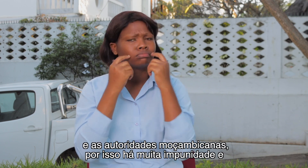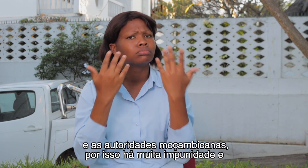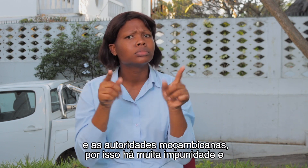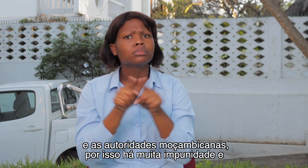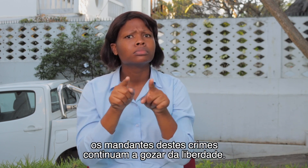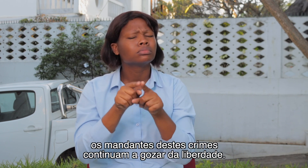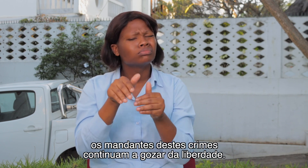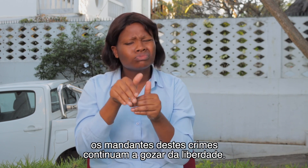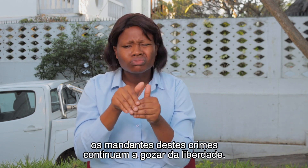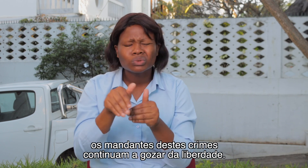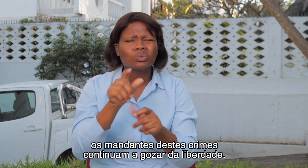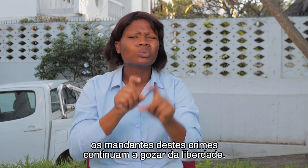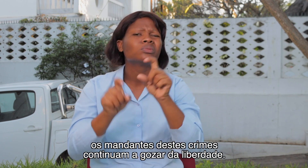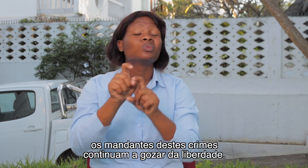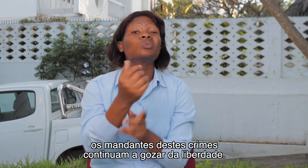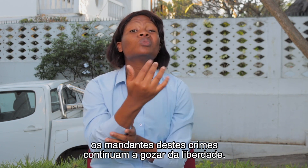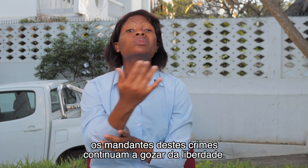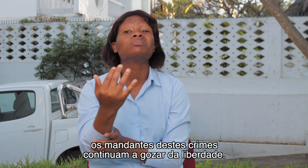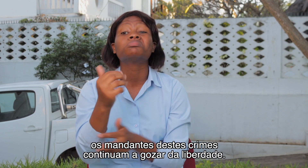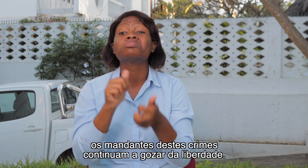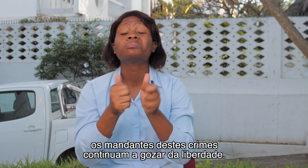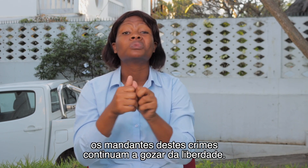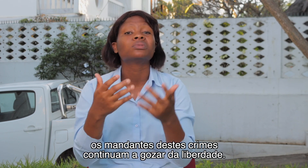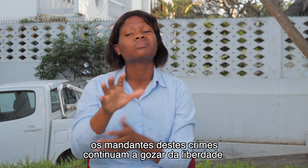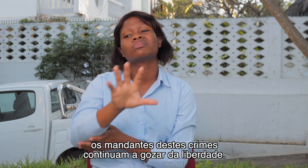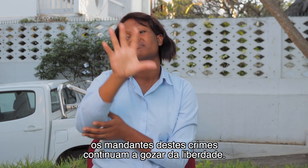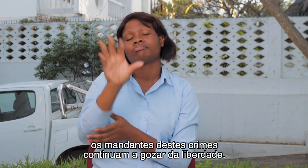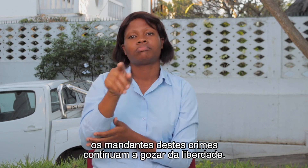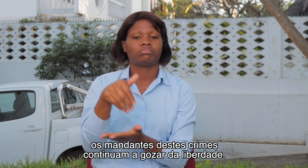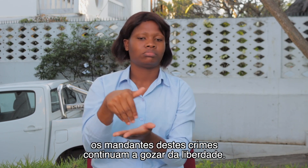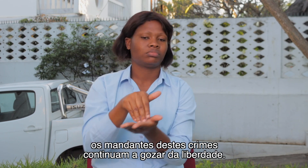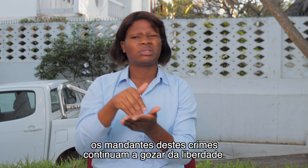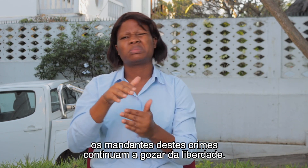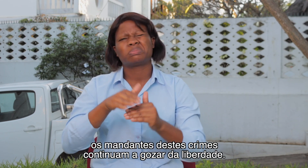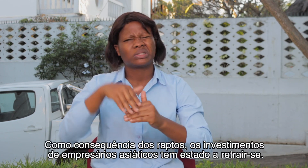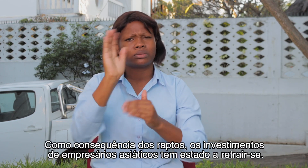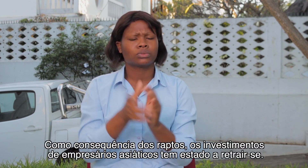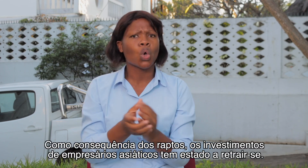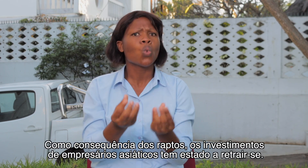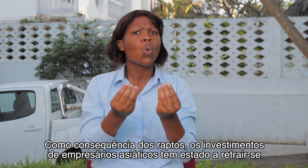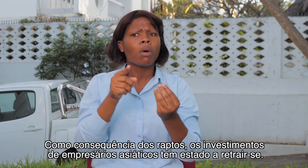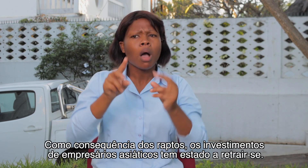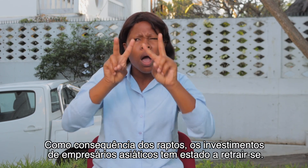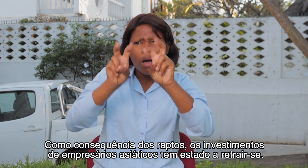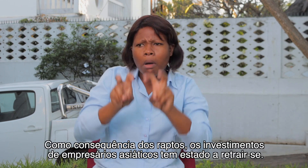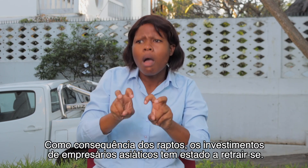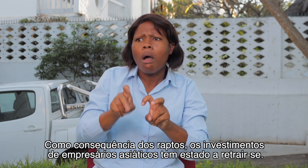muitas impunidades e mandantes destes crimes continuam a gozar de liberdade. Como consequência dos raptos, os